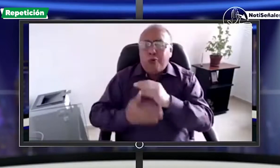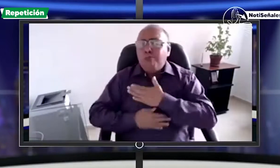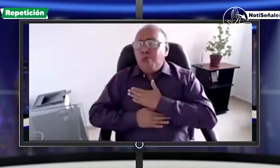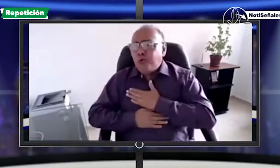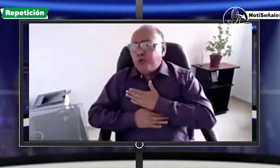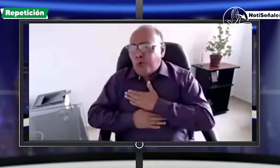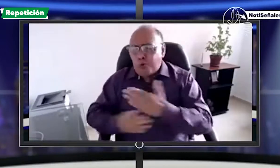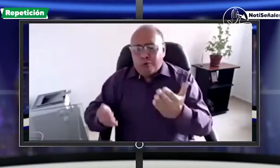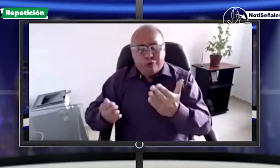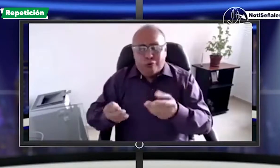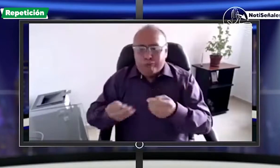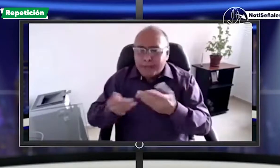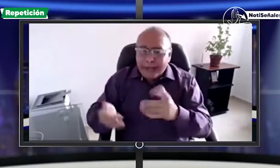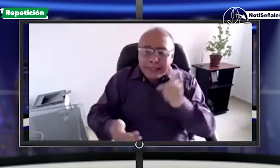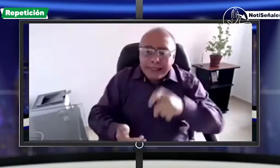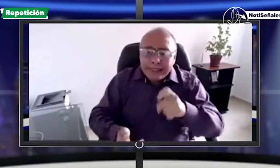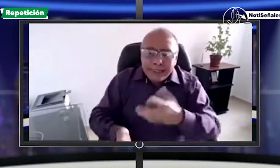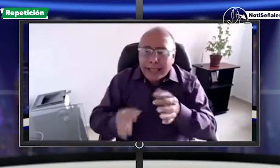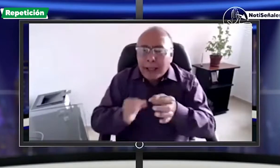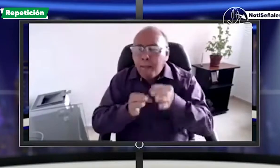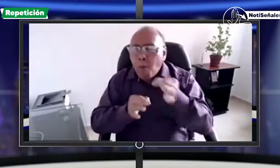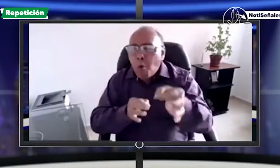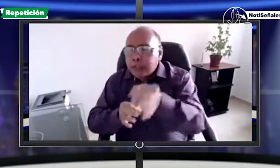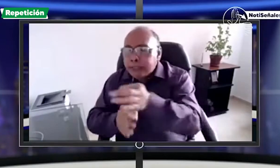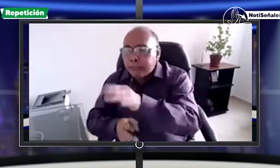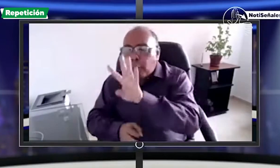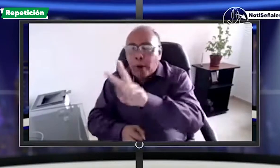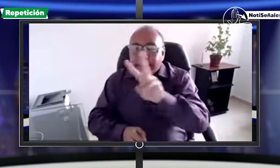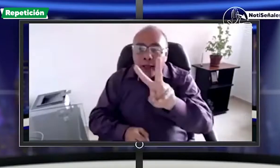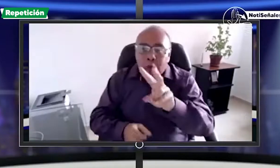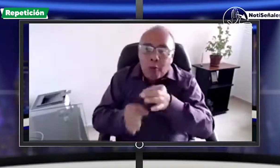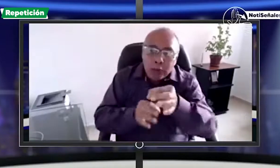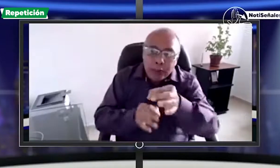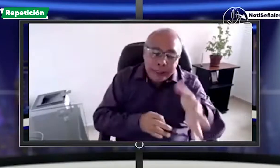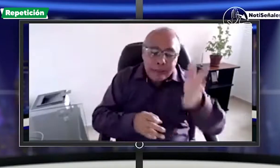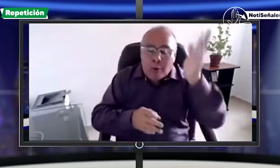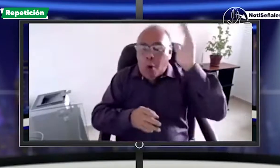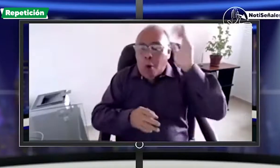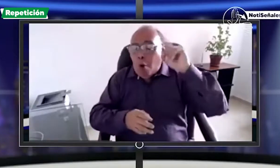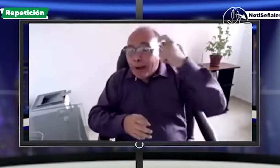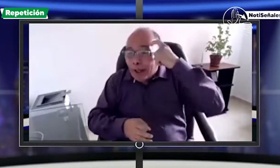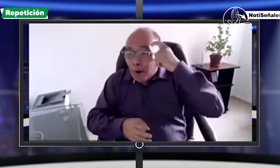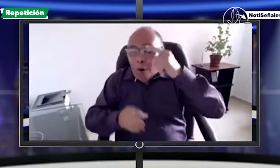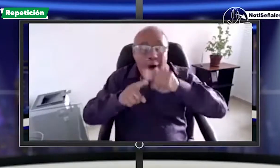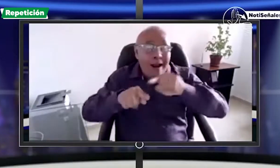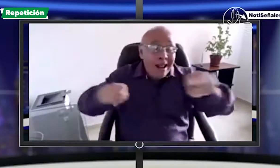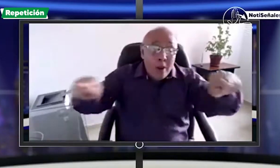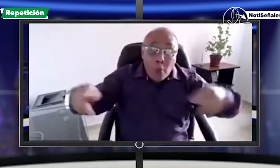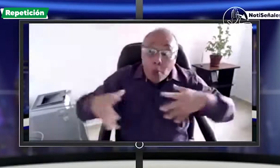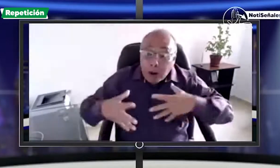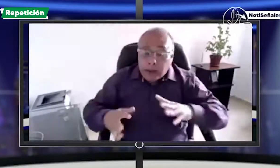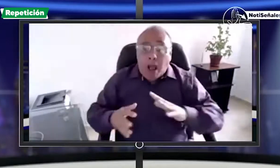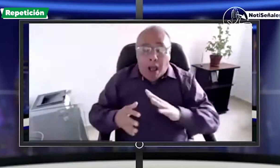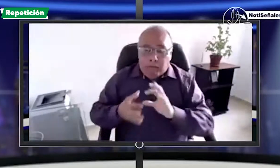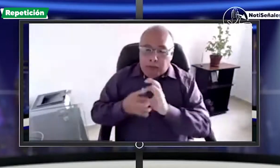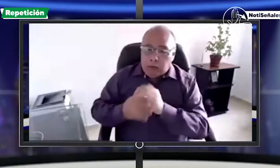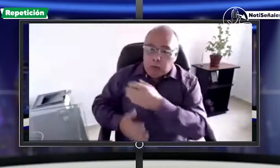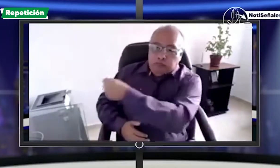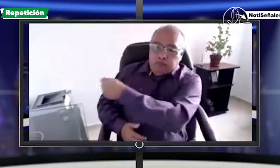si necesitan alguna divulgación sobre el centro de relevo contáctenos en la federación nosotros